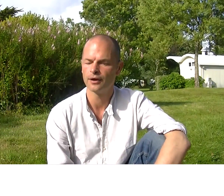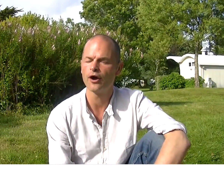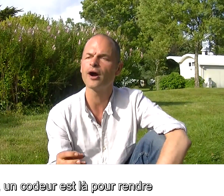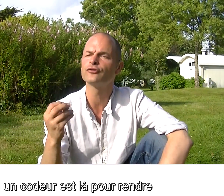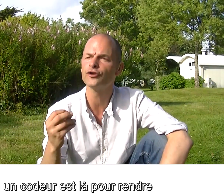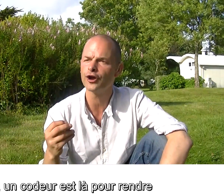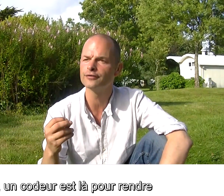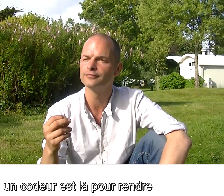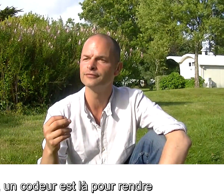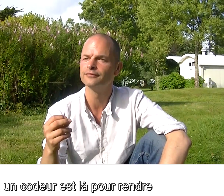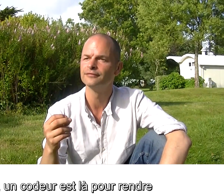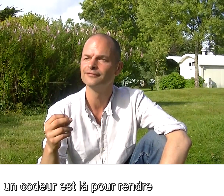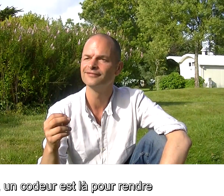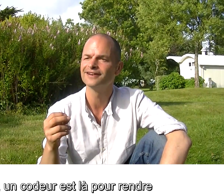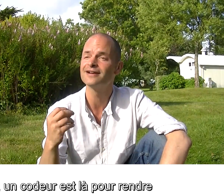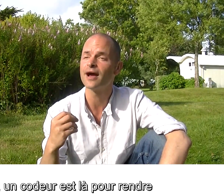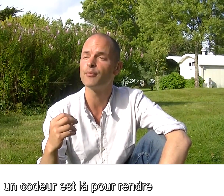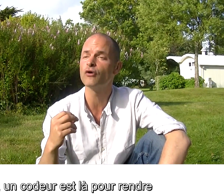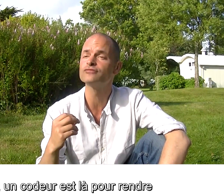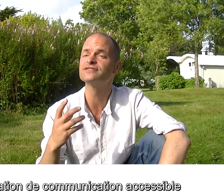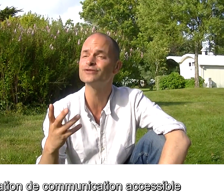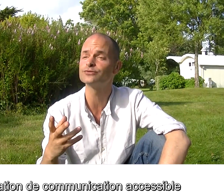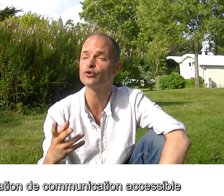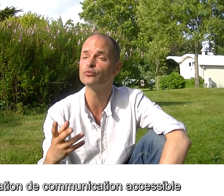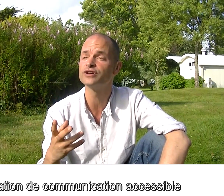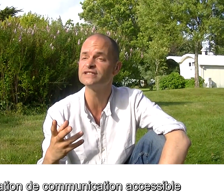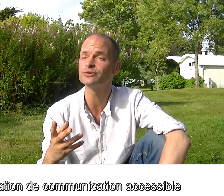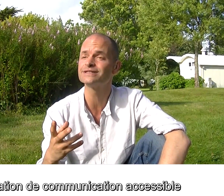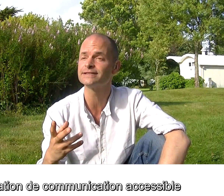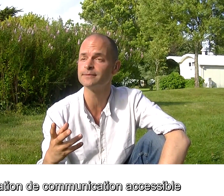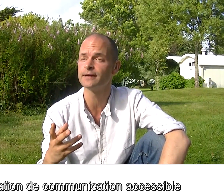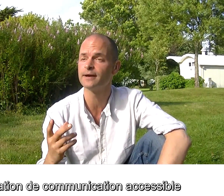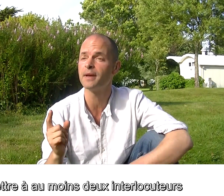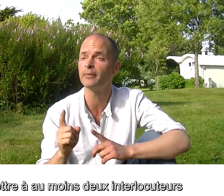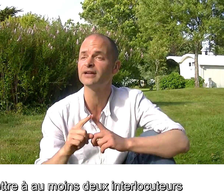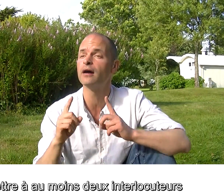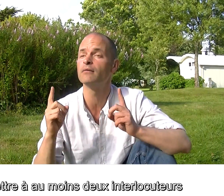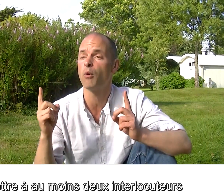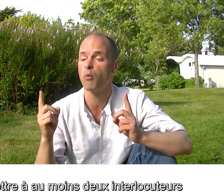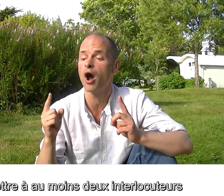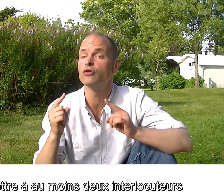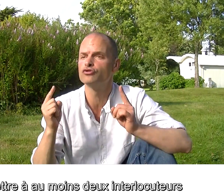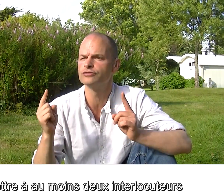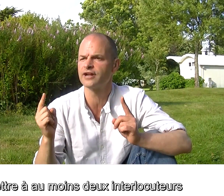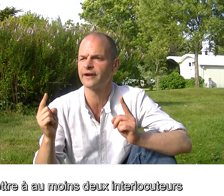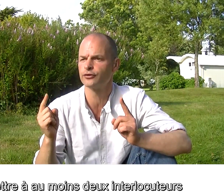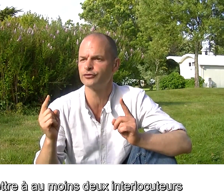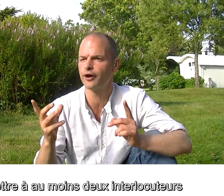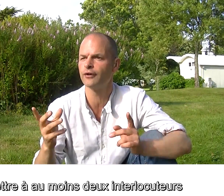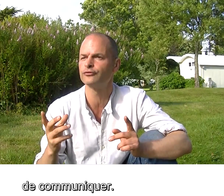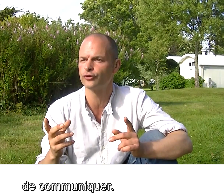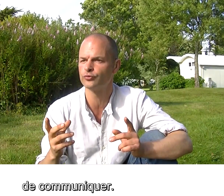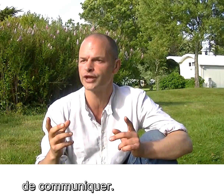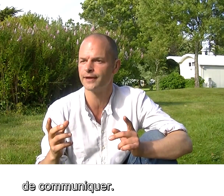Or un codeur, il est là pour rendre une situation de communication accessible et permettre à au moins deux interlocuteurs de communiquer.